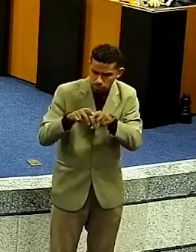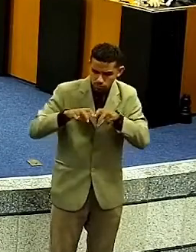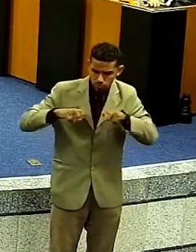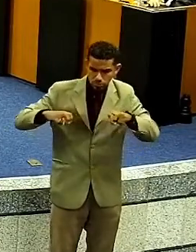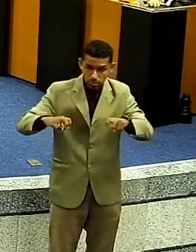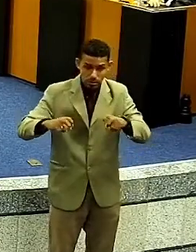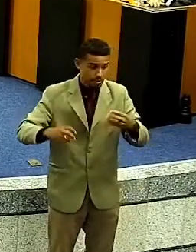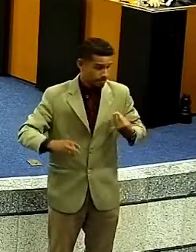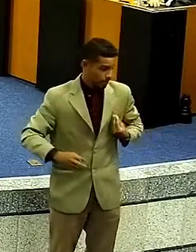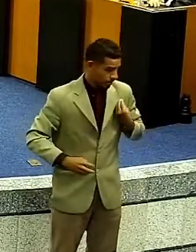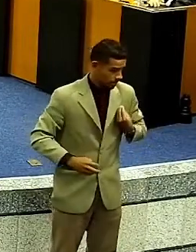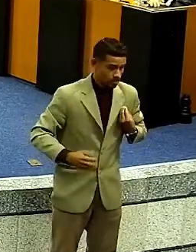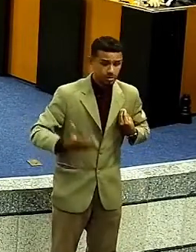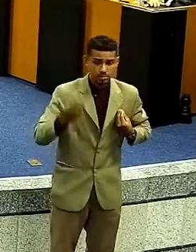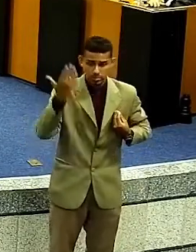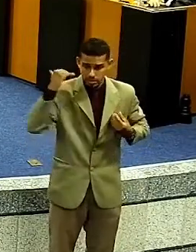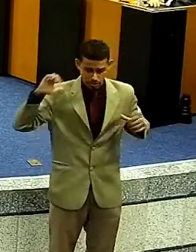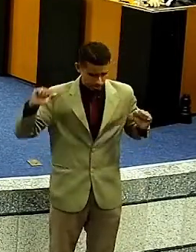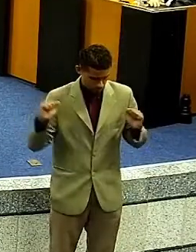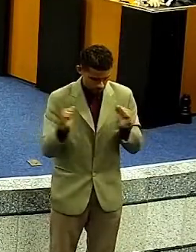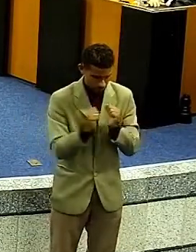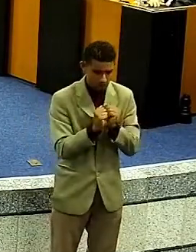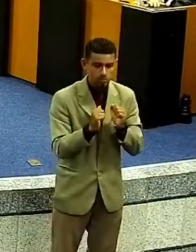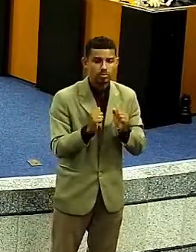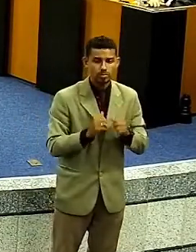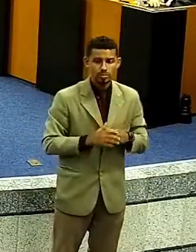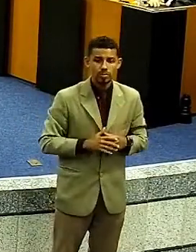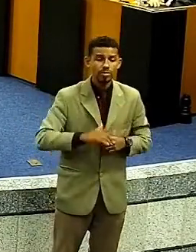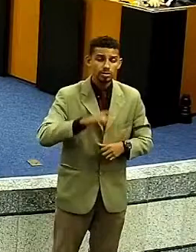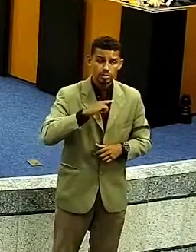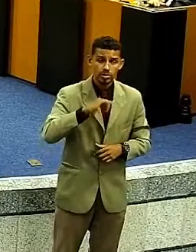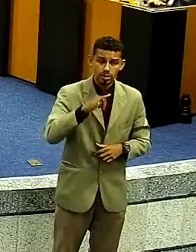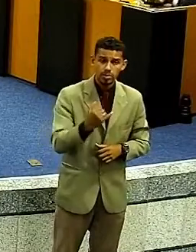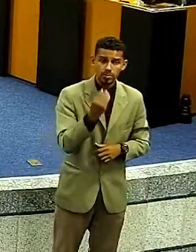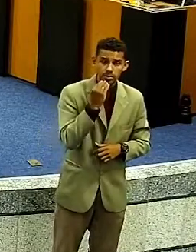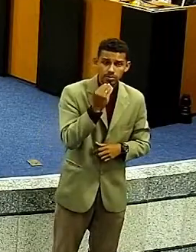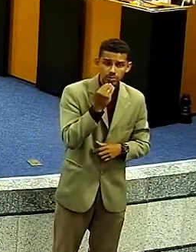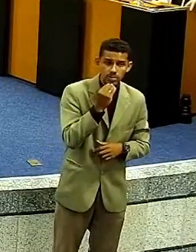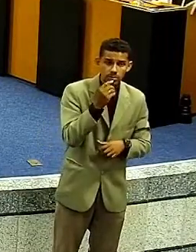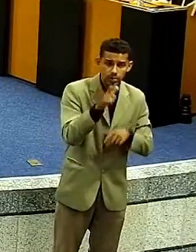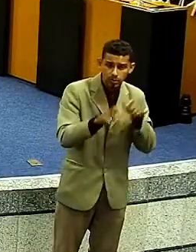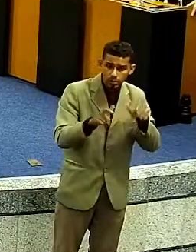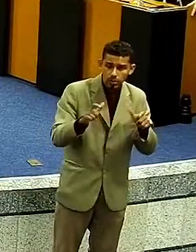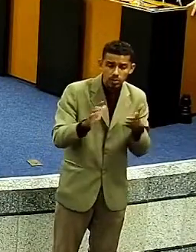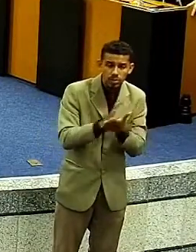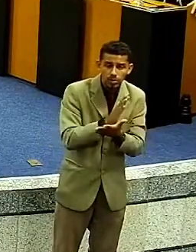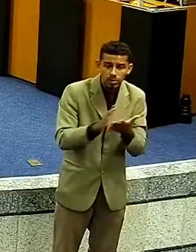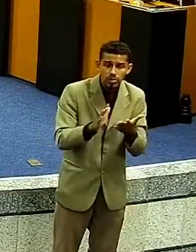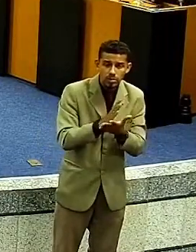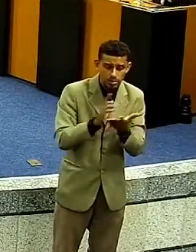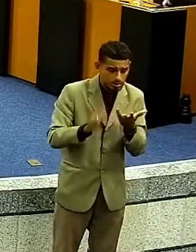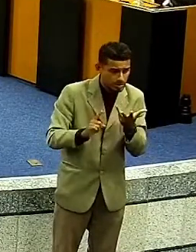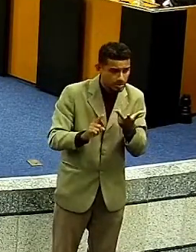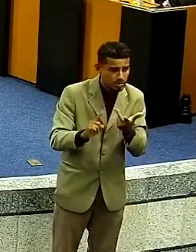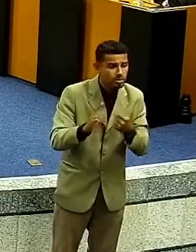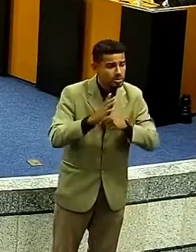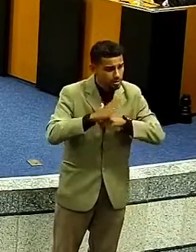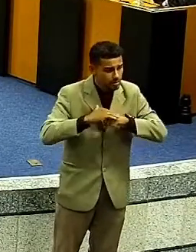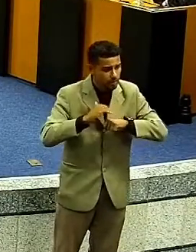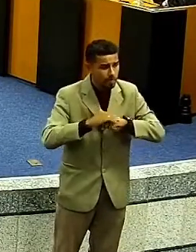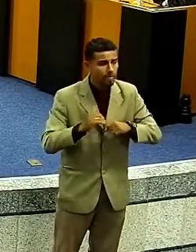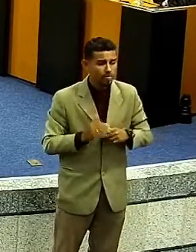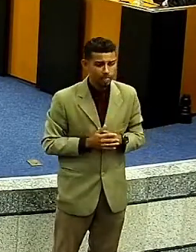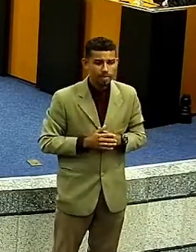e passados que estiveram comigo e tive a oportunidade de ouvir algumas palavras carinhosas